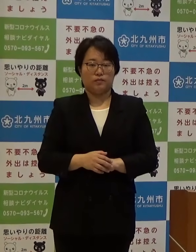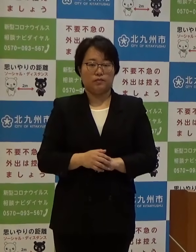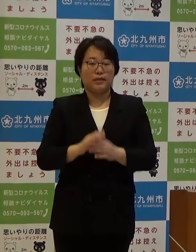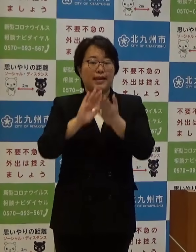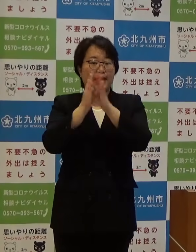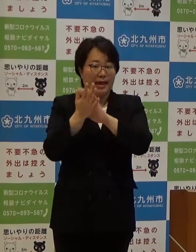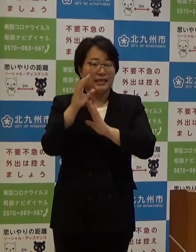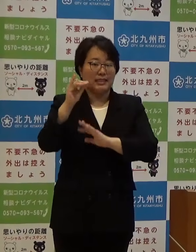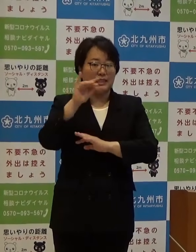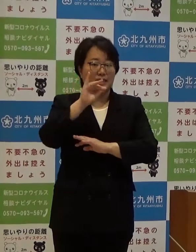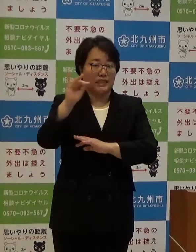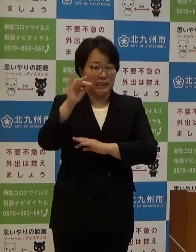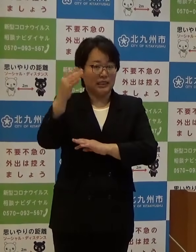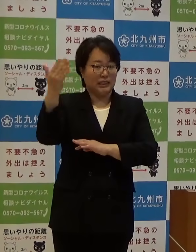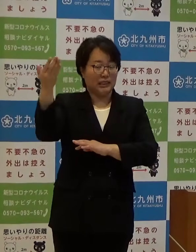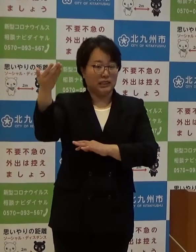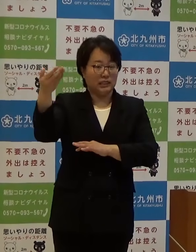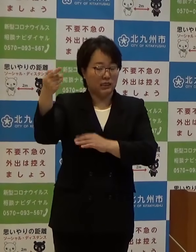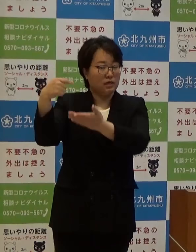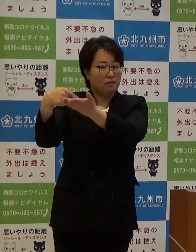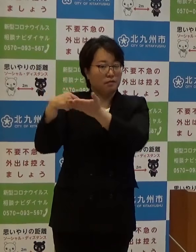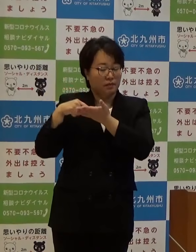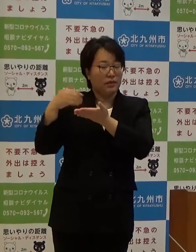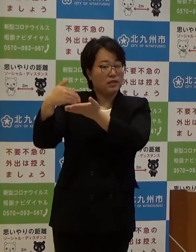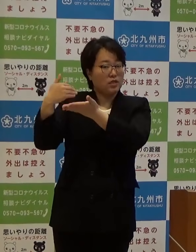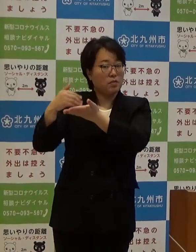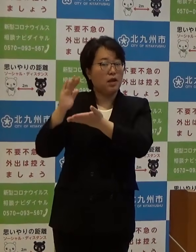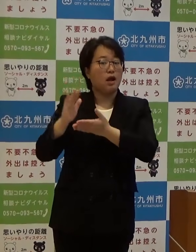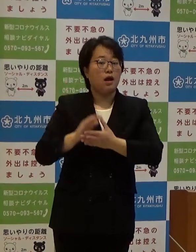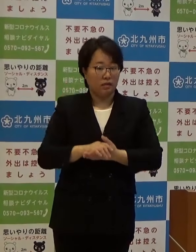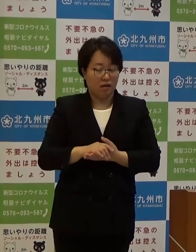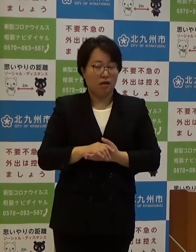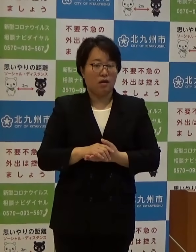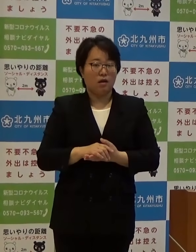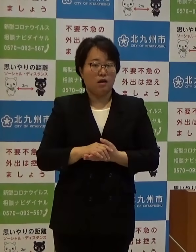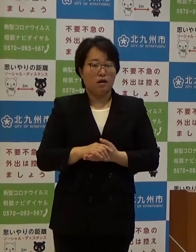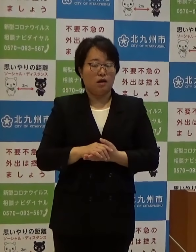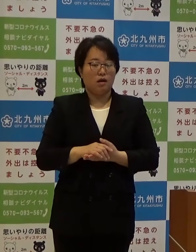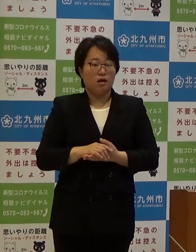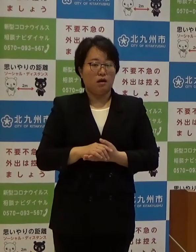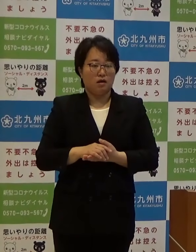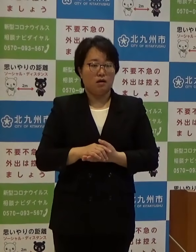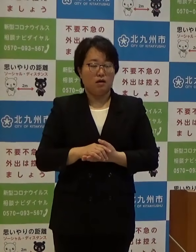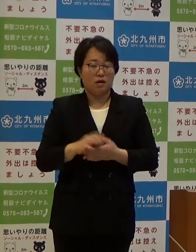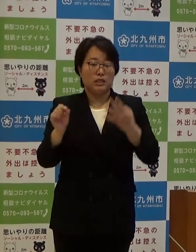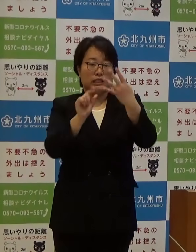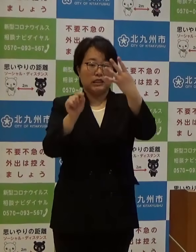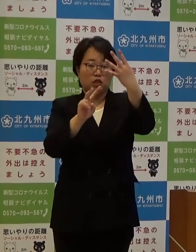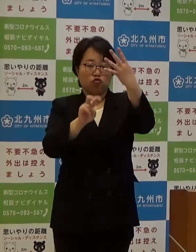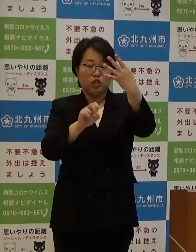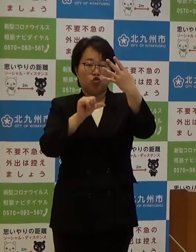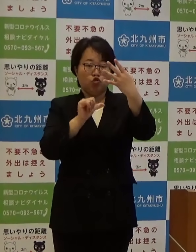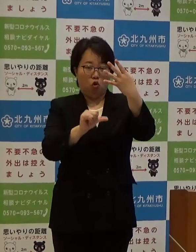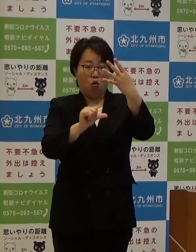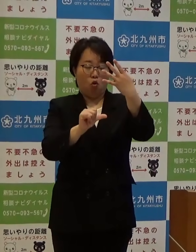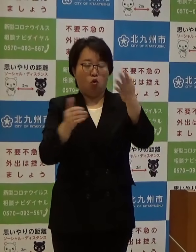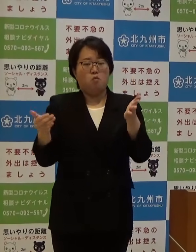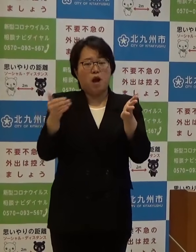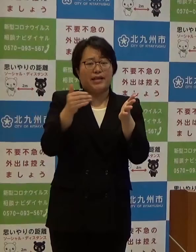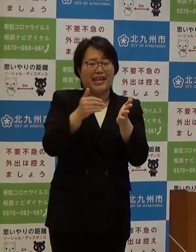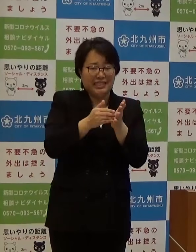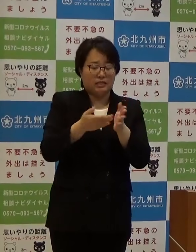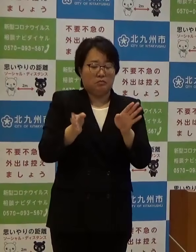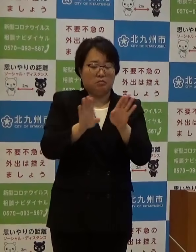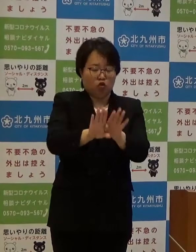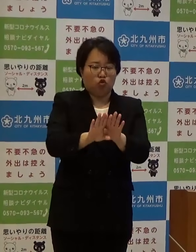パチンコ店に対して文書で休業要請して29日の10時までに応じなかったら声明を公表する方針を明らかにしているということなんです